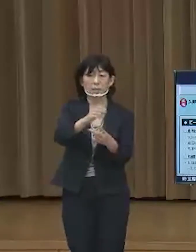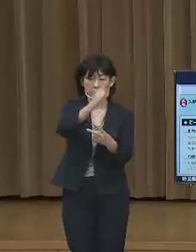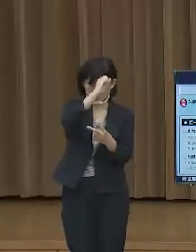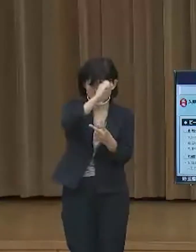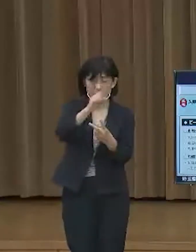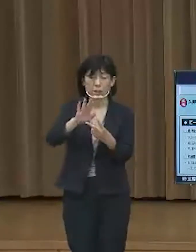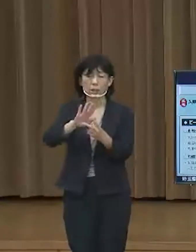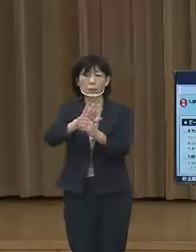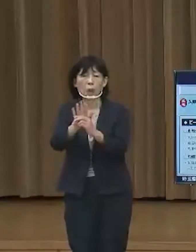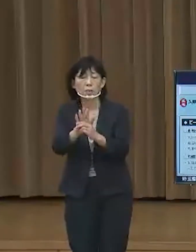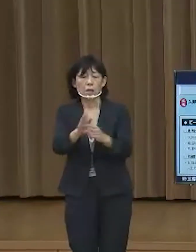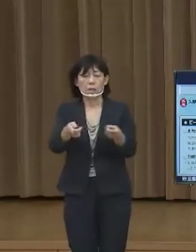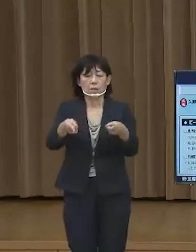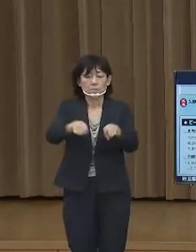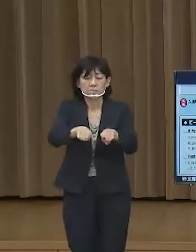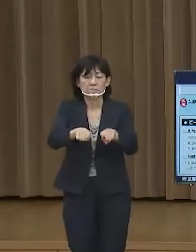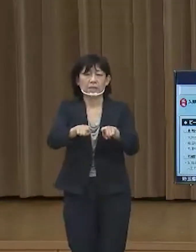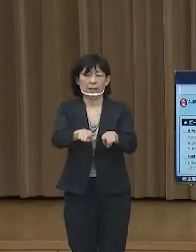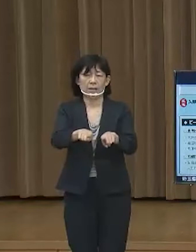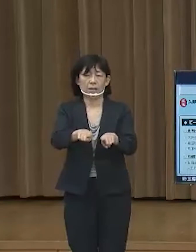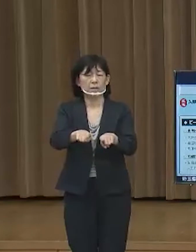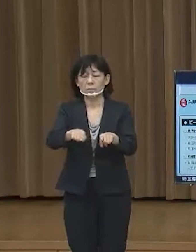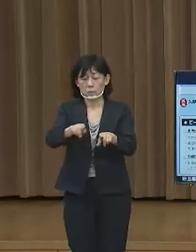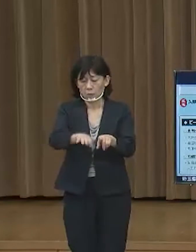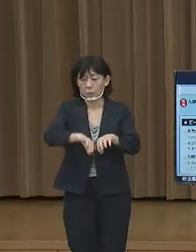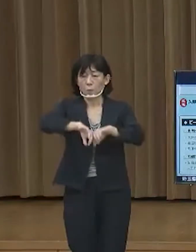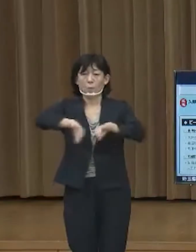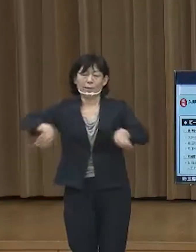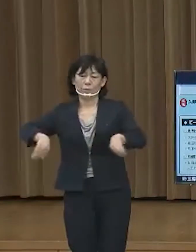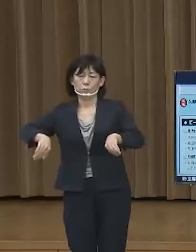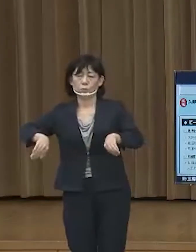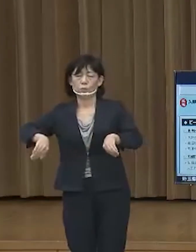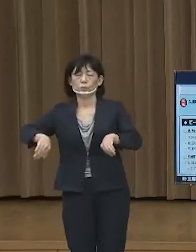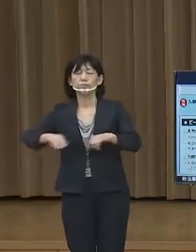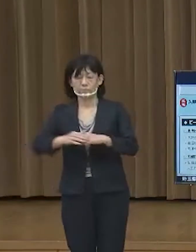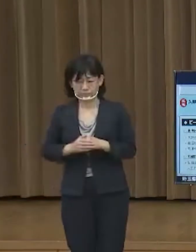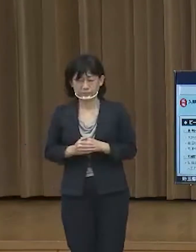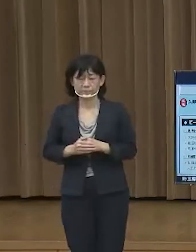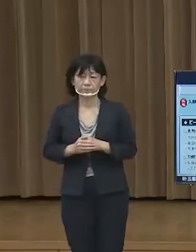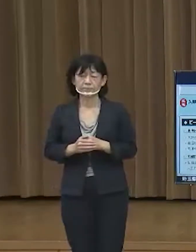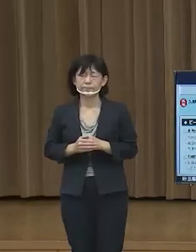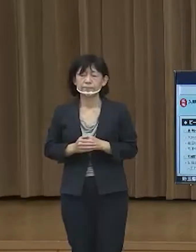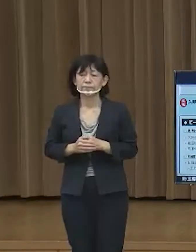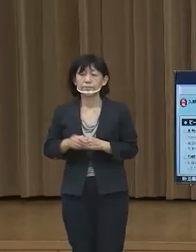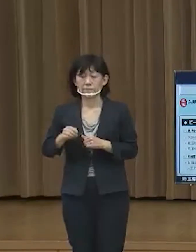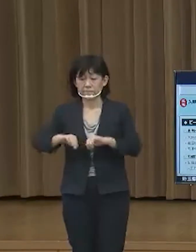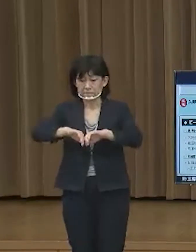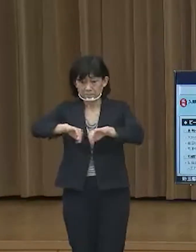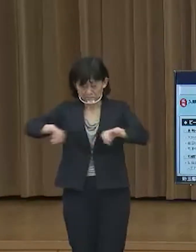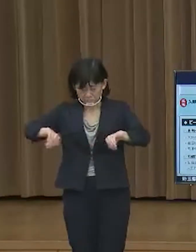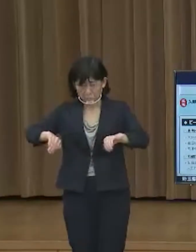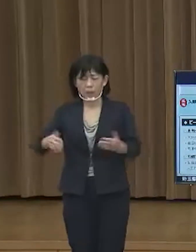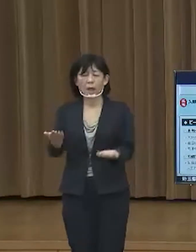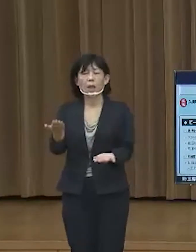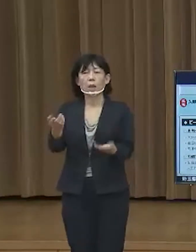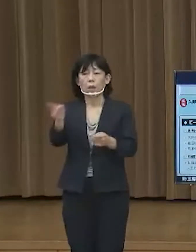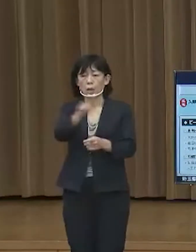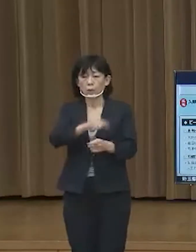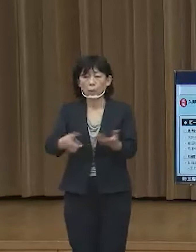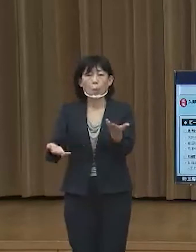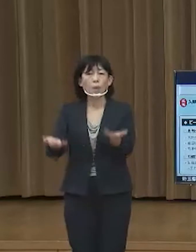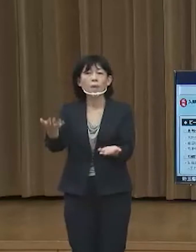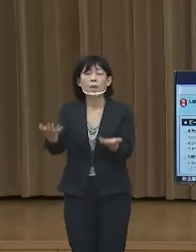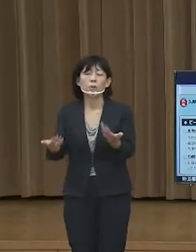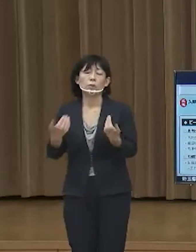れるということになります。なお、病床の配分にあたっては、公平を期すために、広